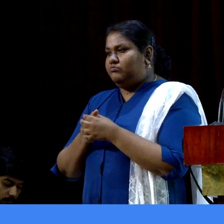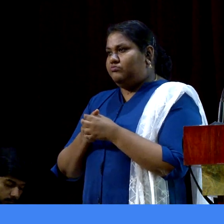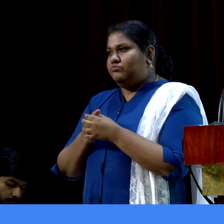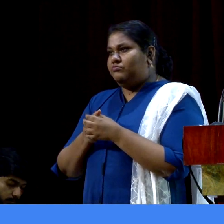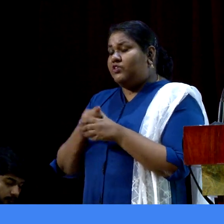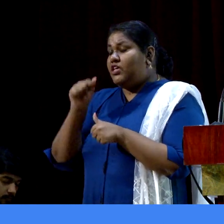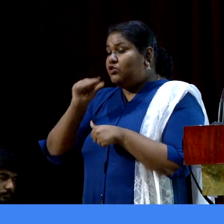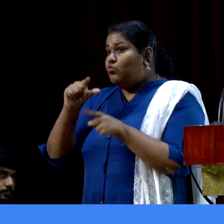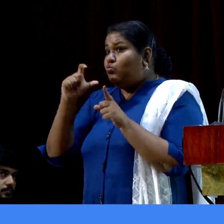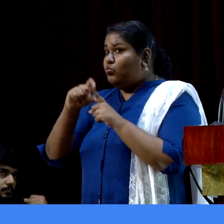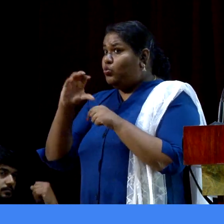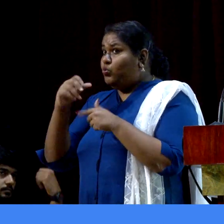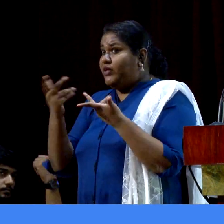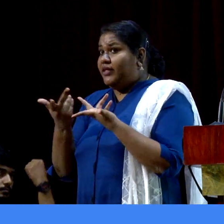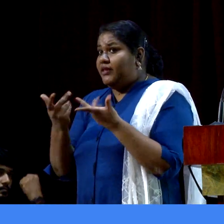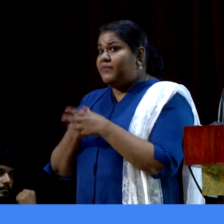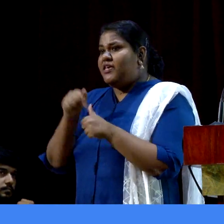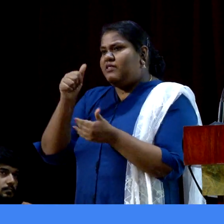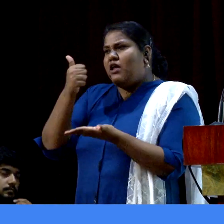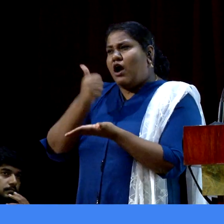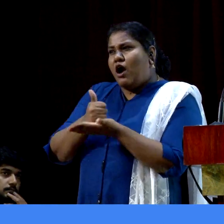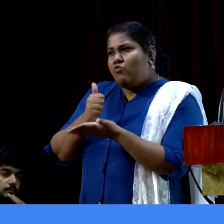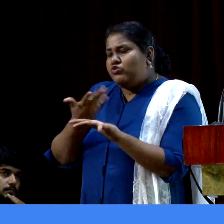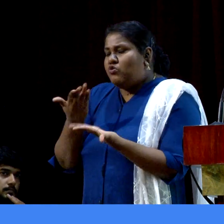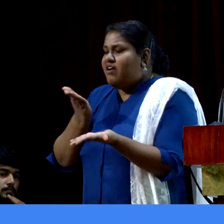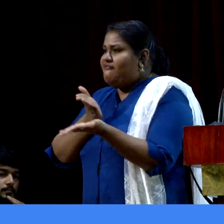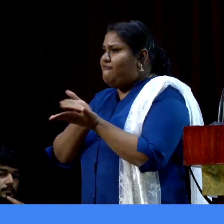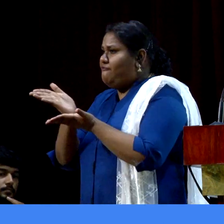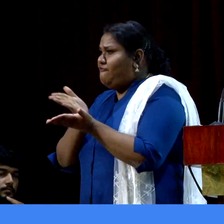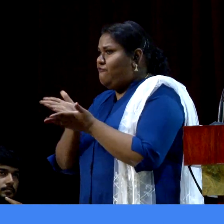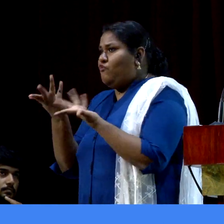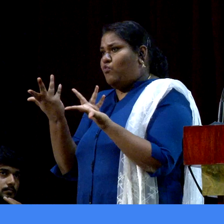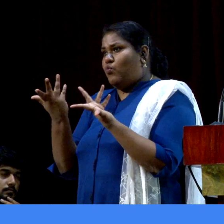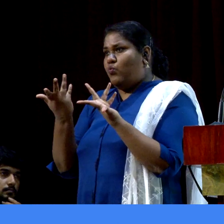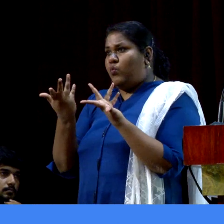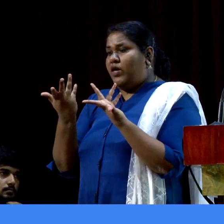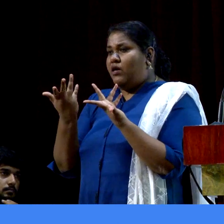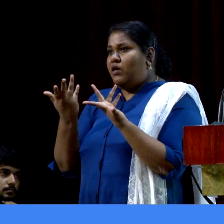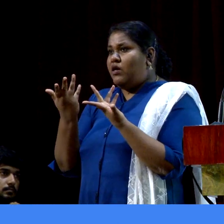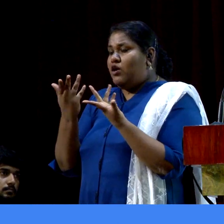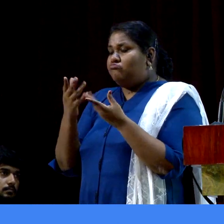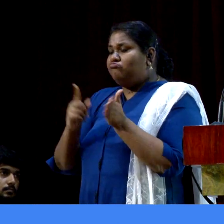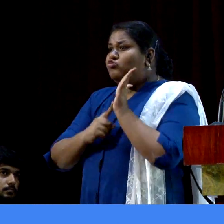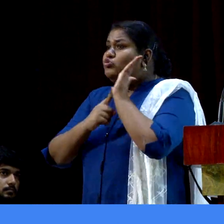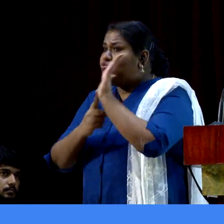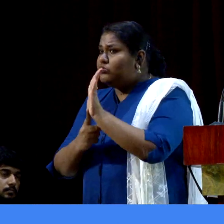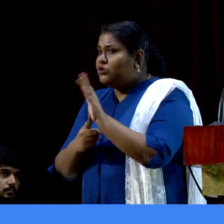சொன்னால் அதற்கு தேவையானவற்றை உருவாக்குவது என்பதுதான் ஒரு அரசின் கடமை என்று உணர்ந்து,